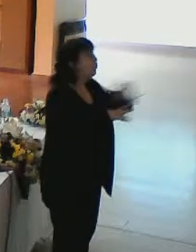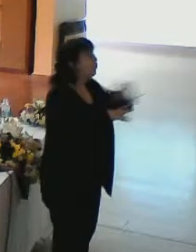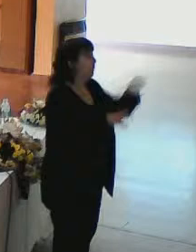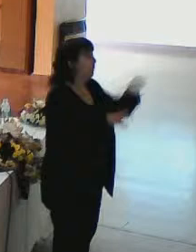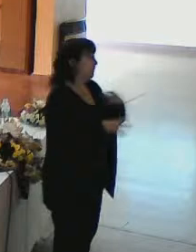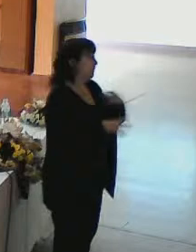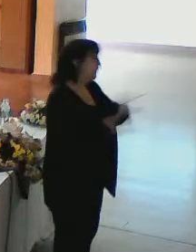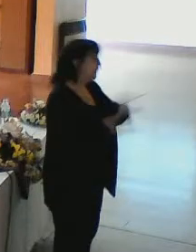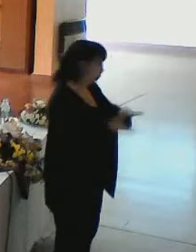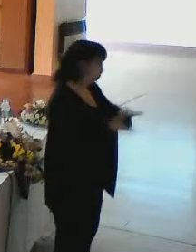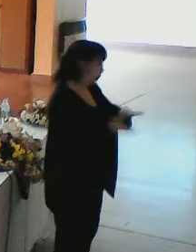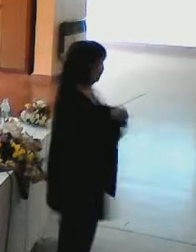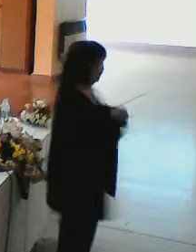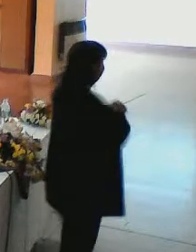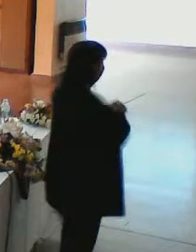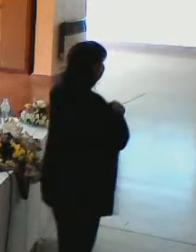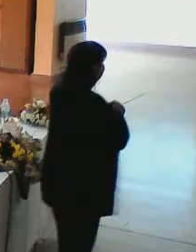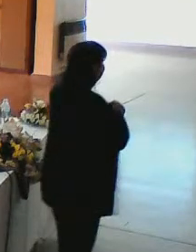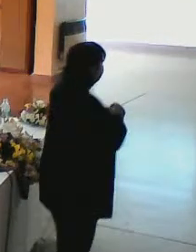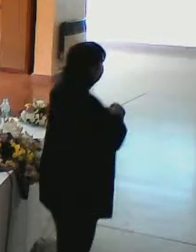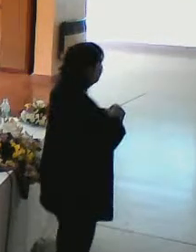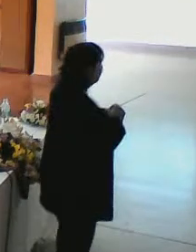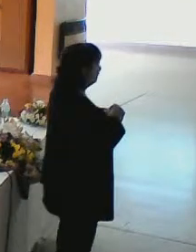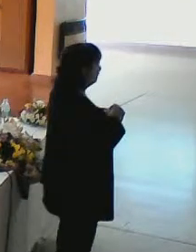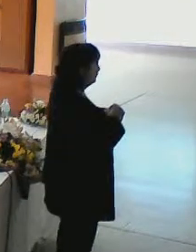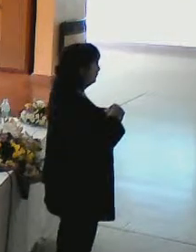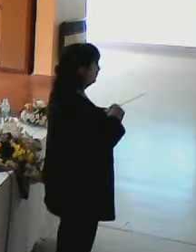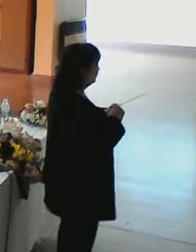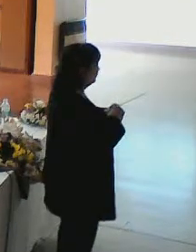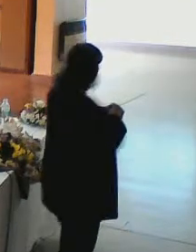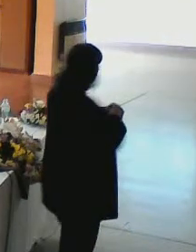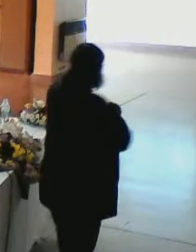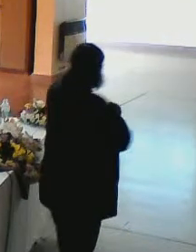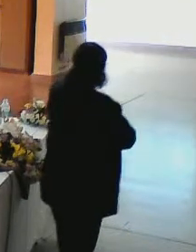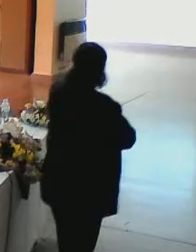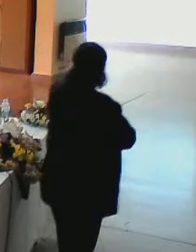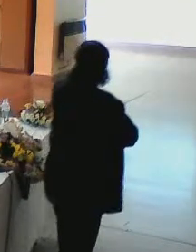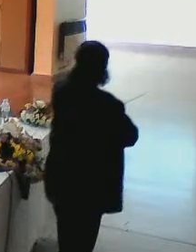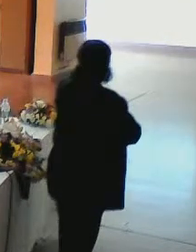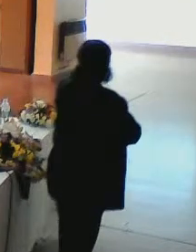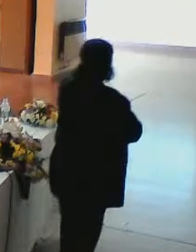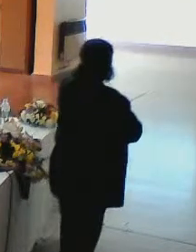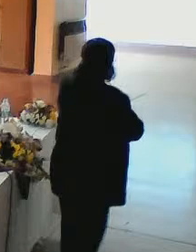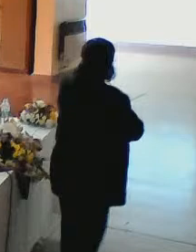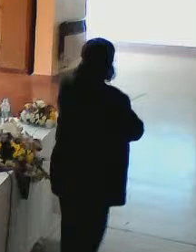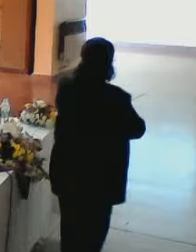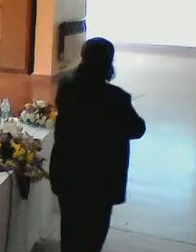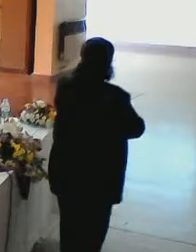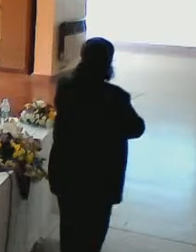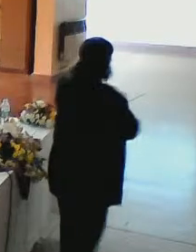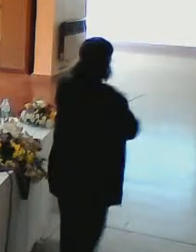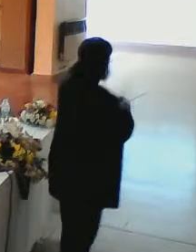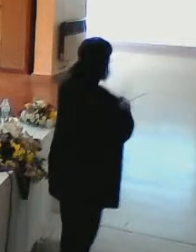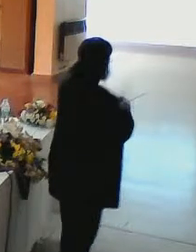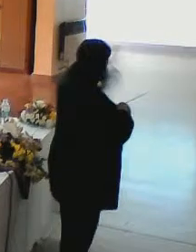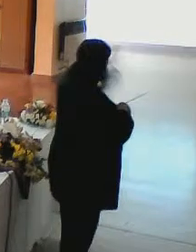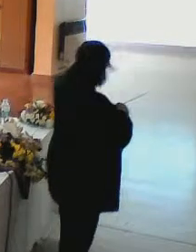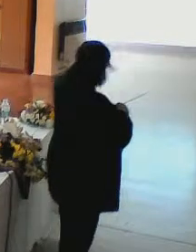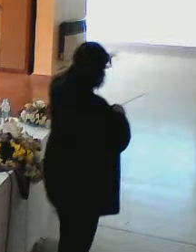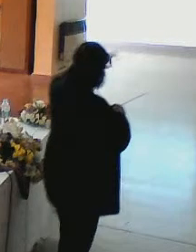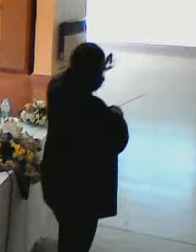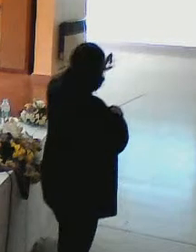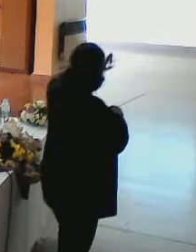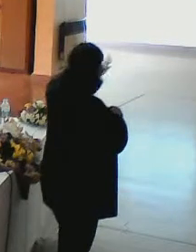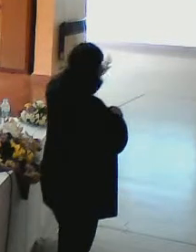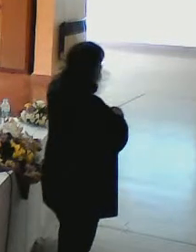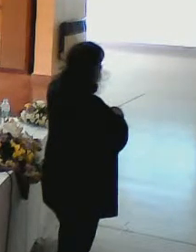conmigo. En cuanto a las comorbilidades y el diagnóstico diferencial, ya dijimos que el diagnóstico es bastante